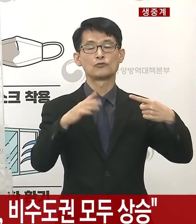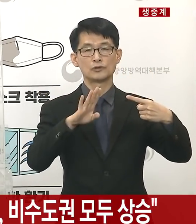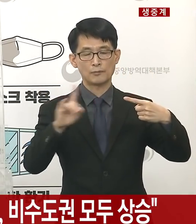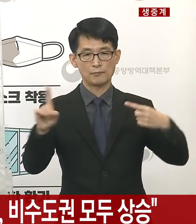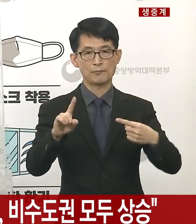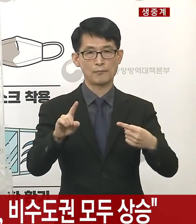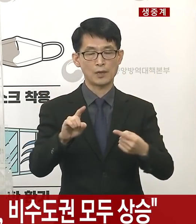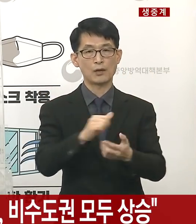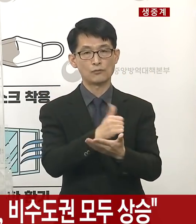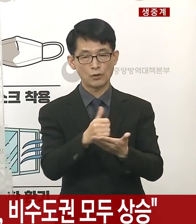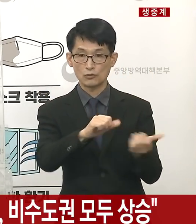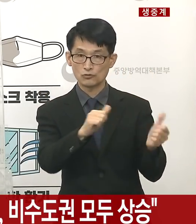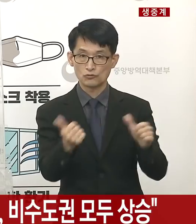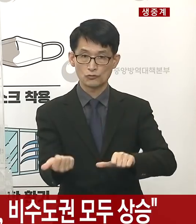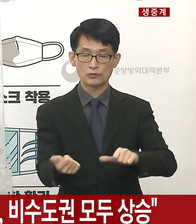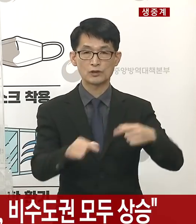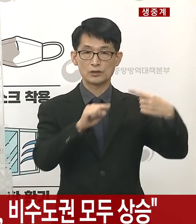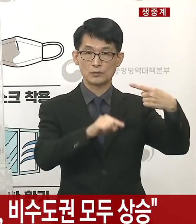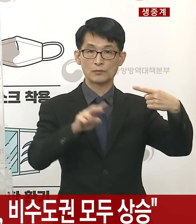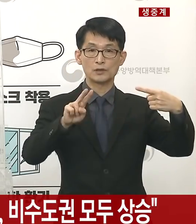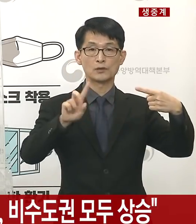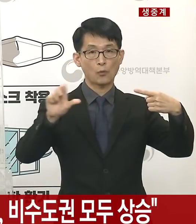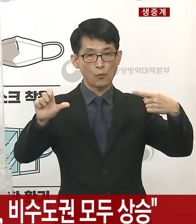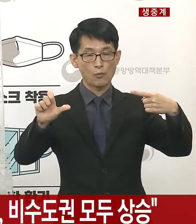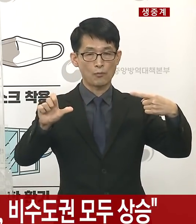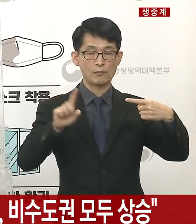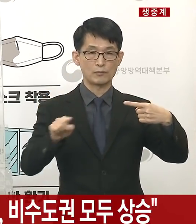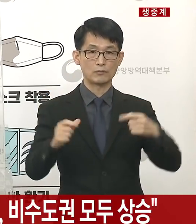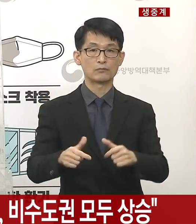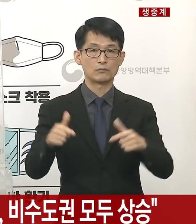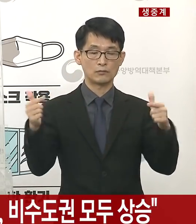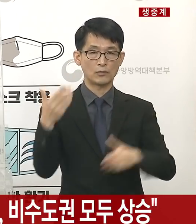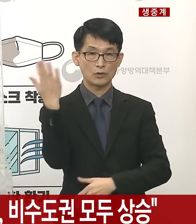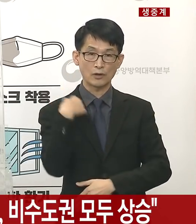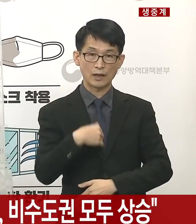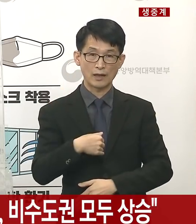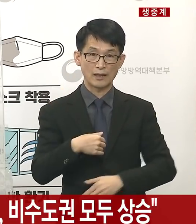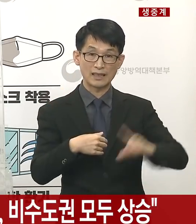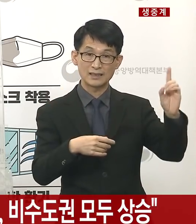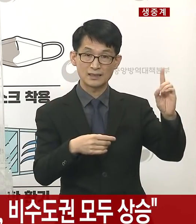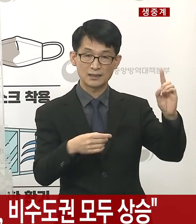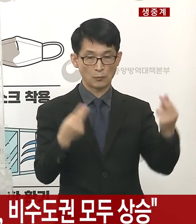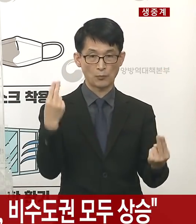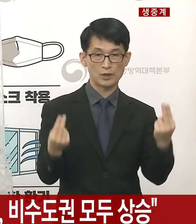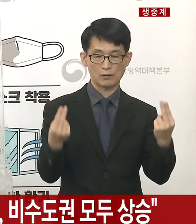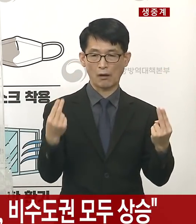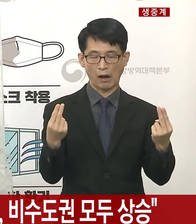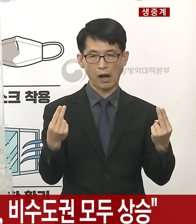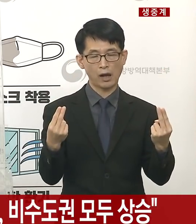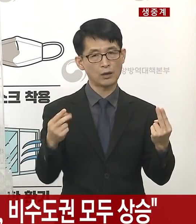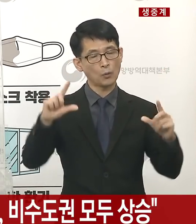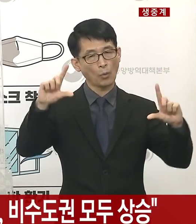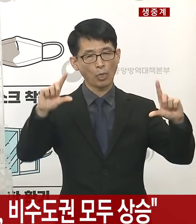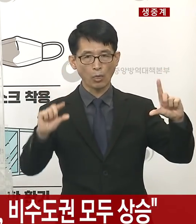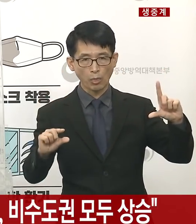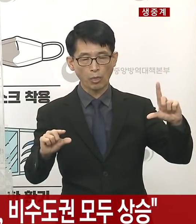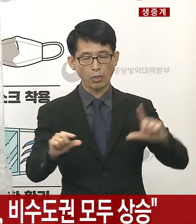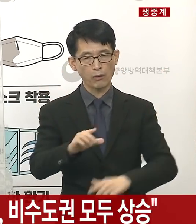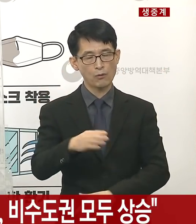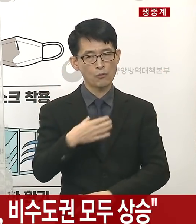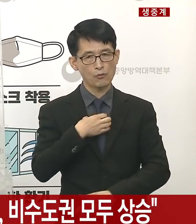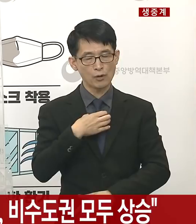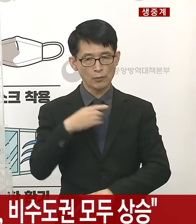증가하였고 사망자는 1.25배가 증가해서 지난 델타 유행 상황과는 다른 양상을 보여주고